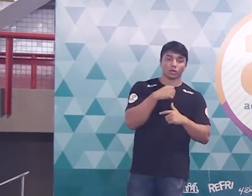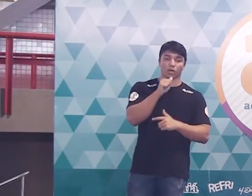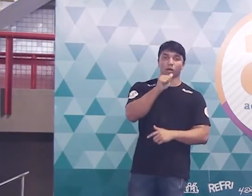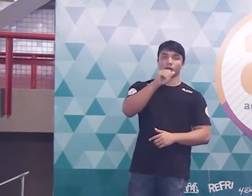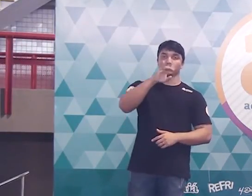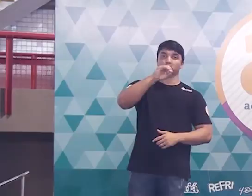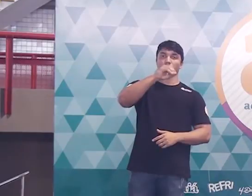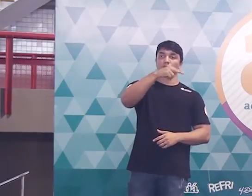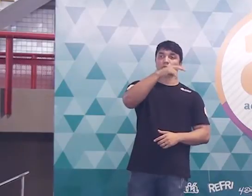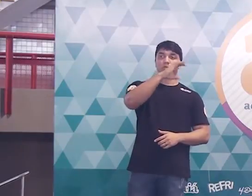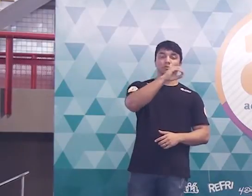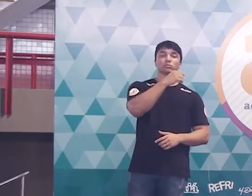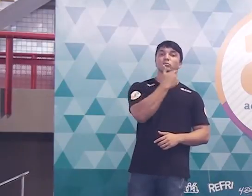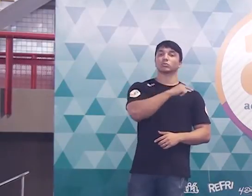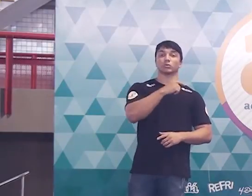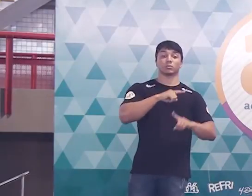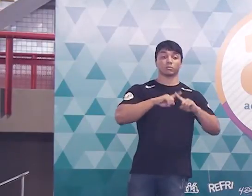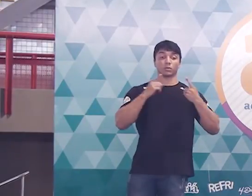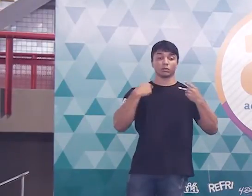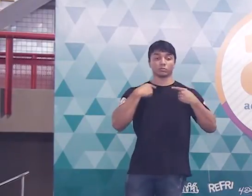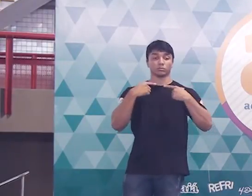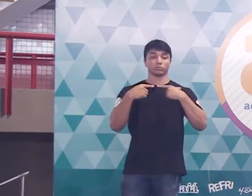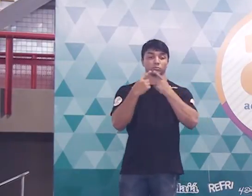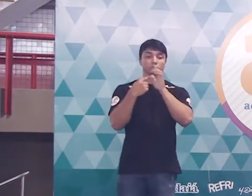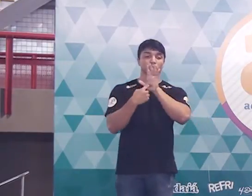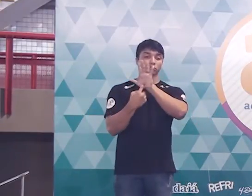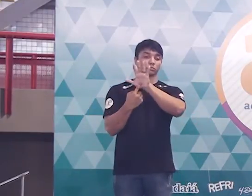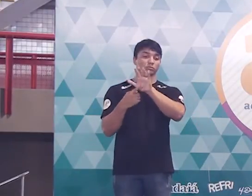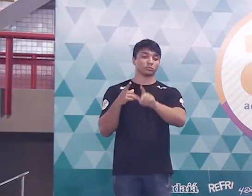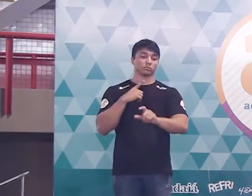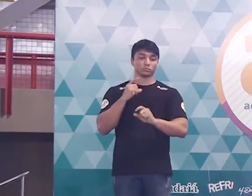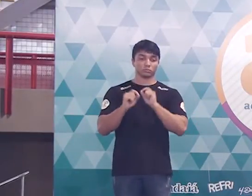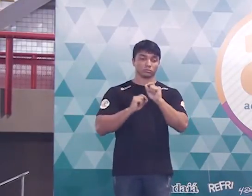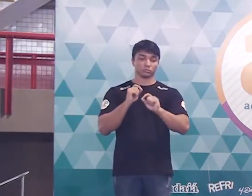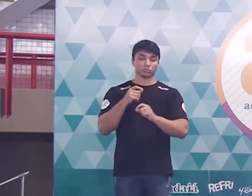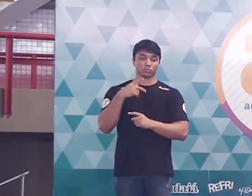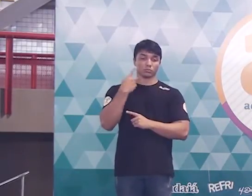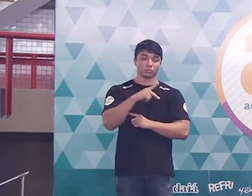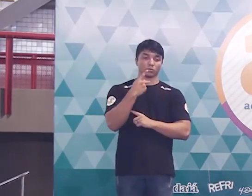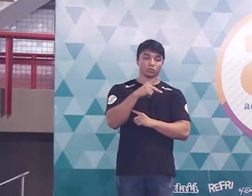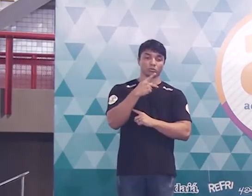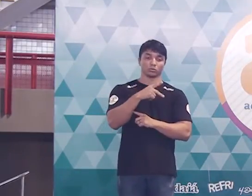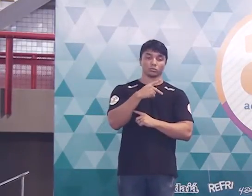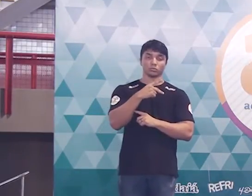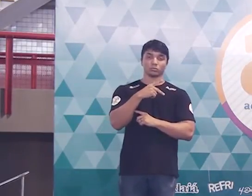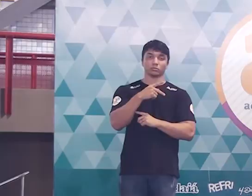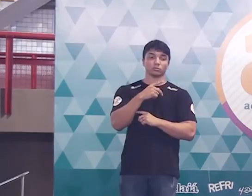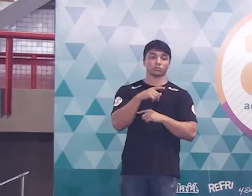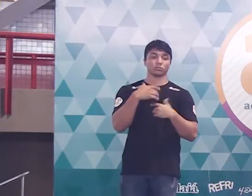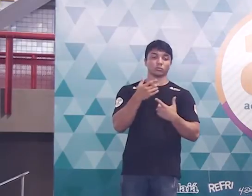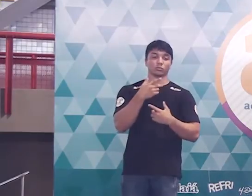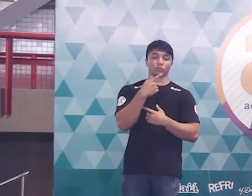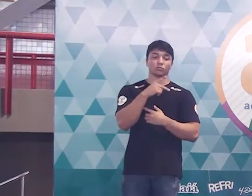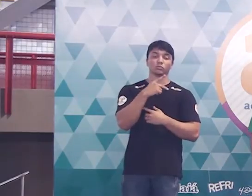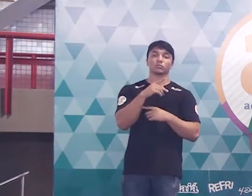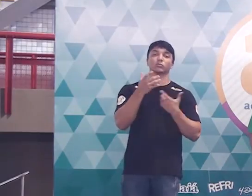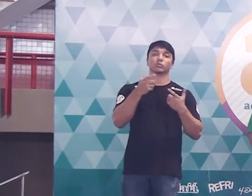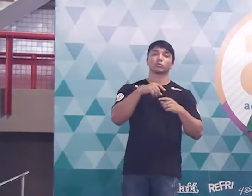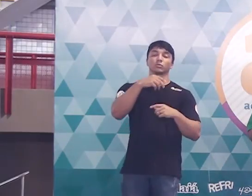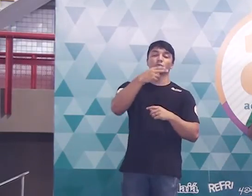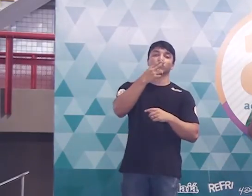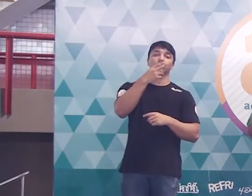Não aparece. Mas o que aparece aí nas alternativas? Proteínas. E onde é que está aparecendo o item